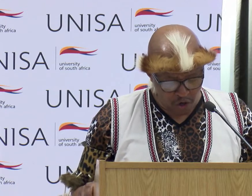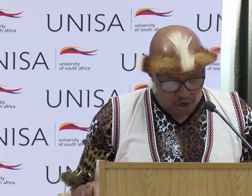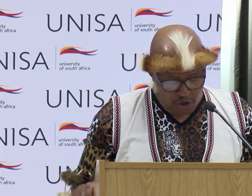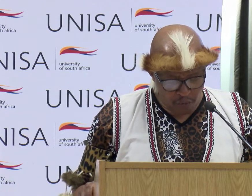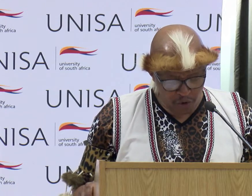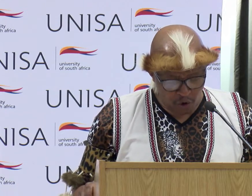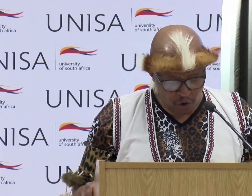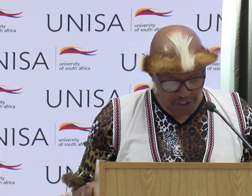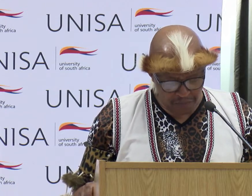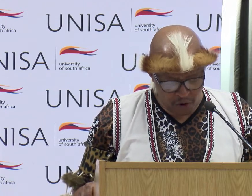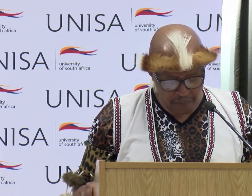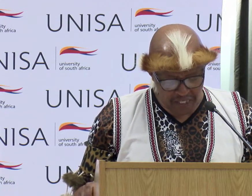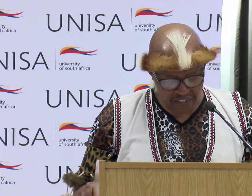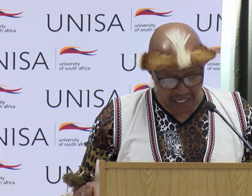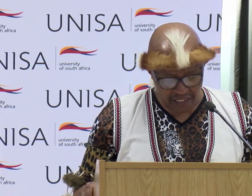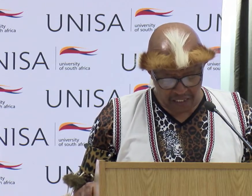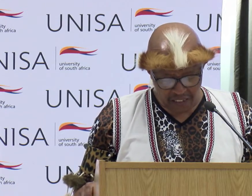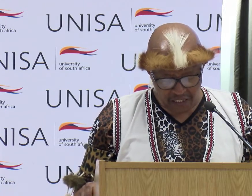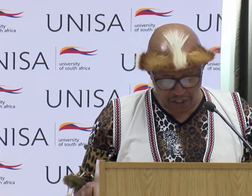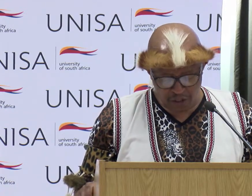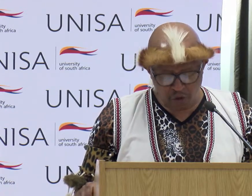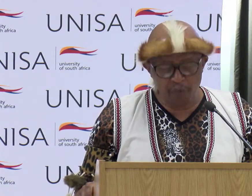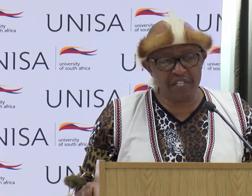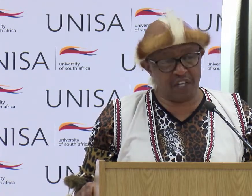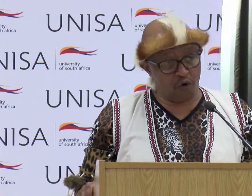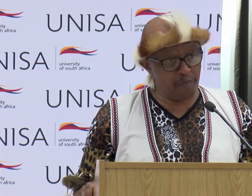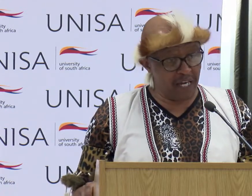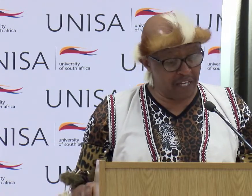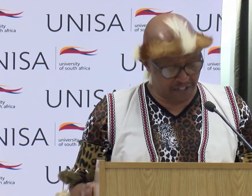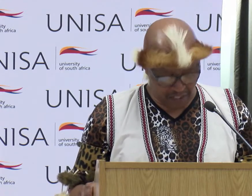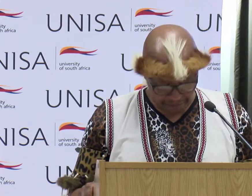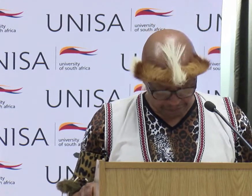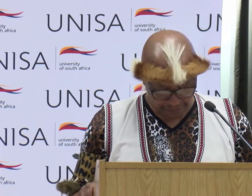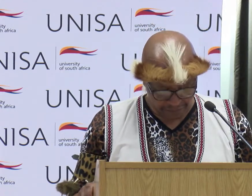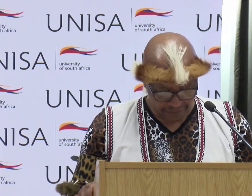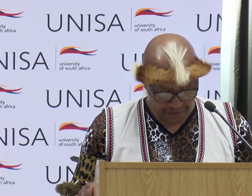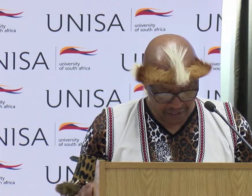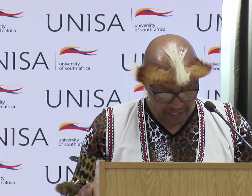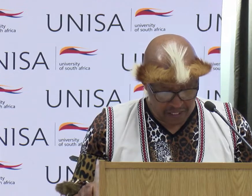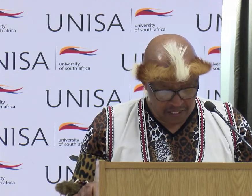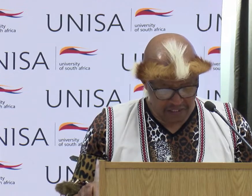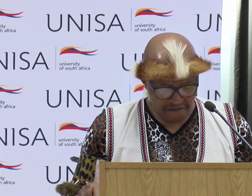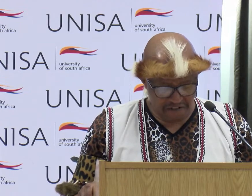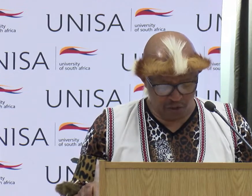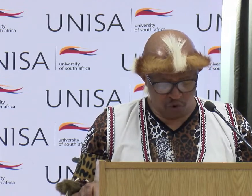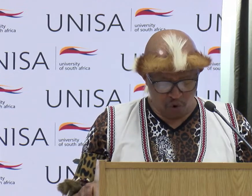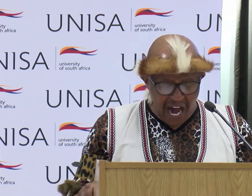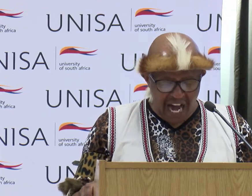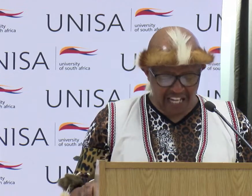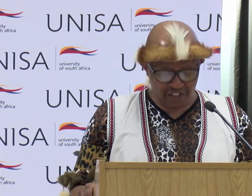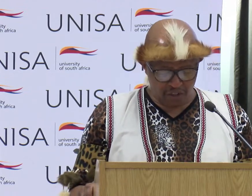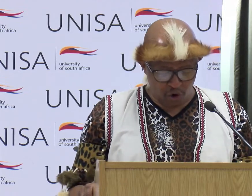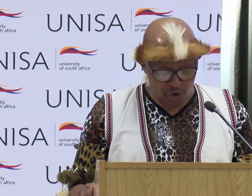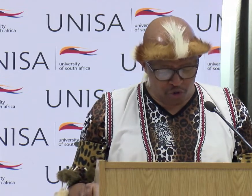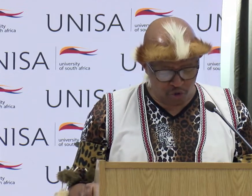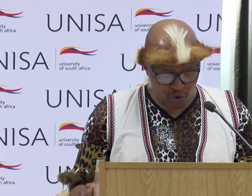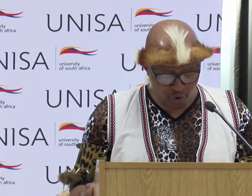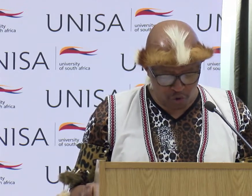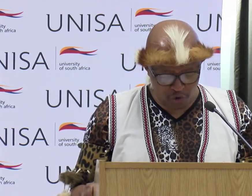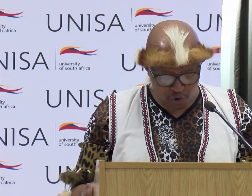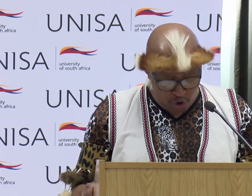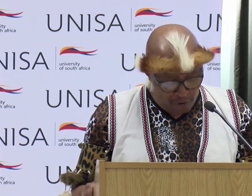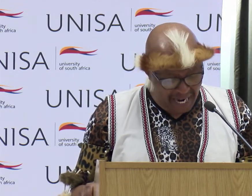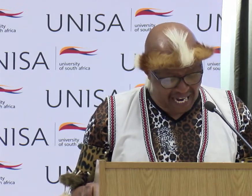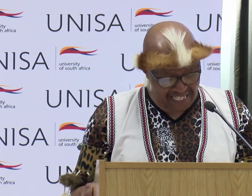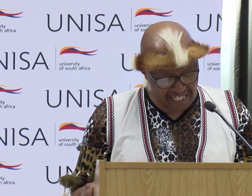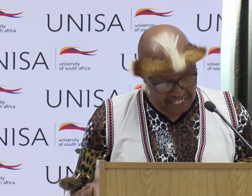ubuciko nobuncothi bokubiza isiqubiza kokubiza siveza ulwazi olunzulu